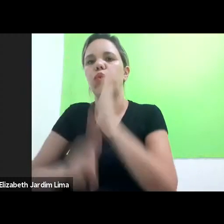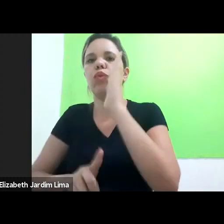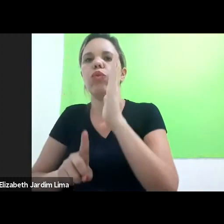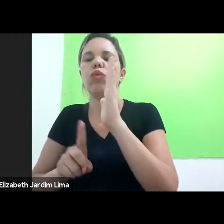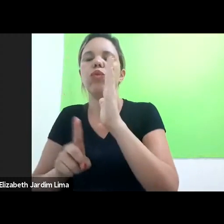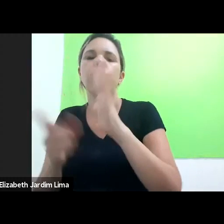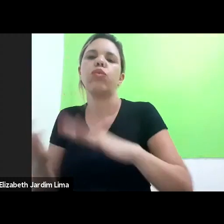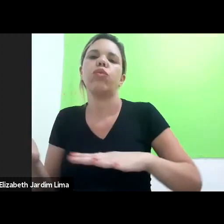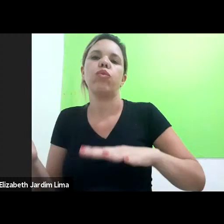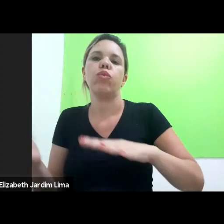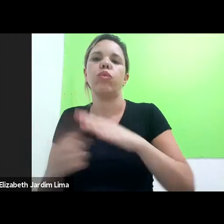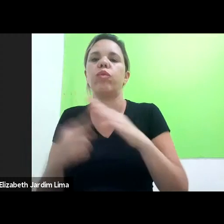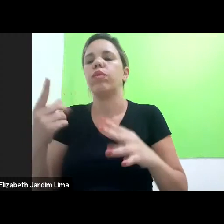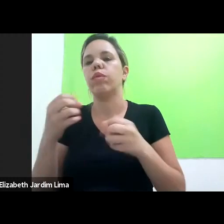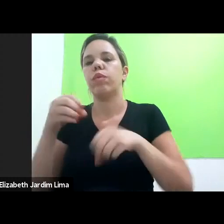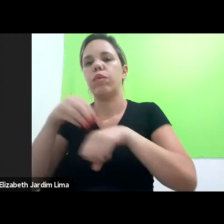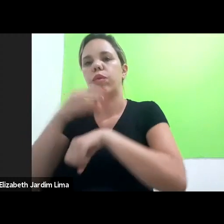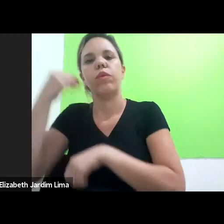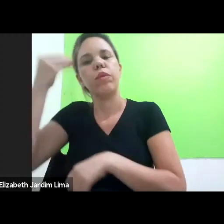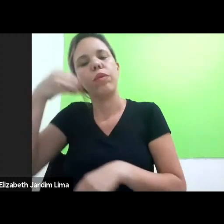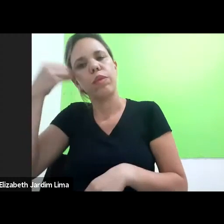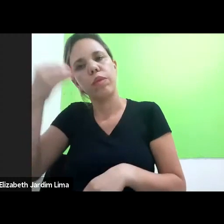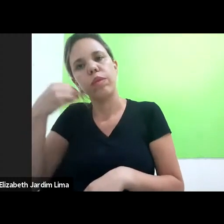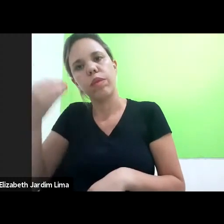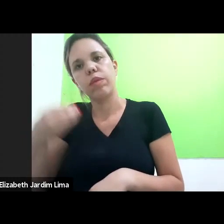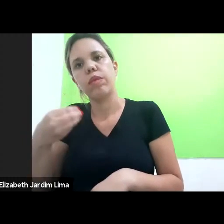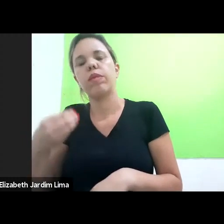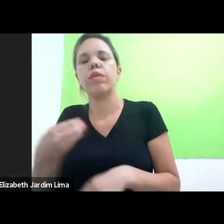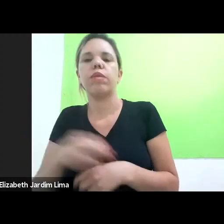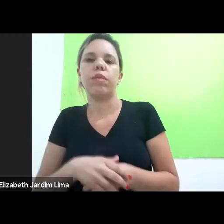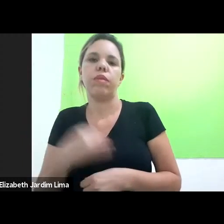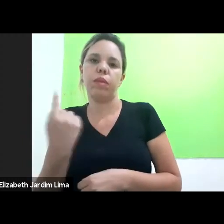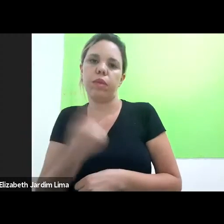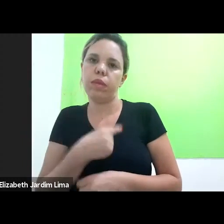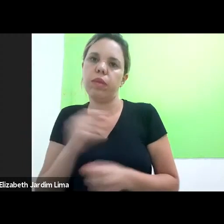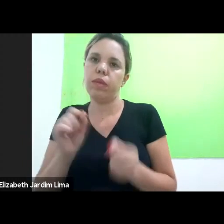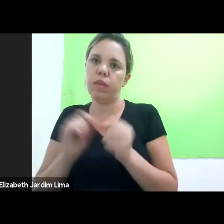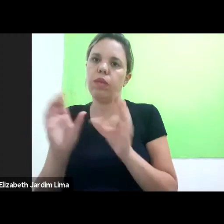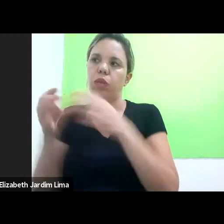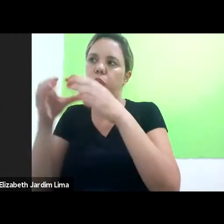explanação maravilhosa, trouxe as experiências, né, do direito enquanto uma experiência coletiva.